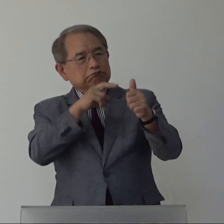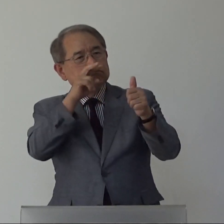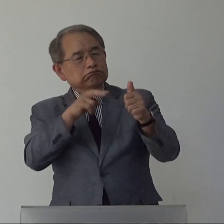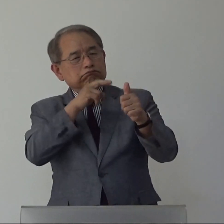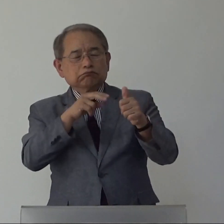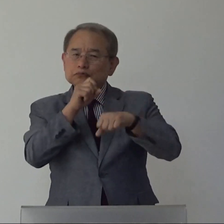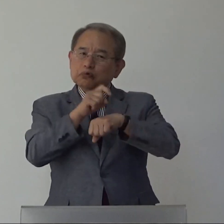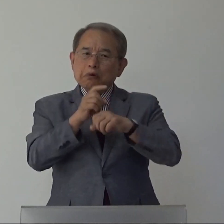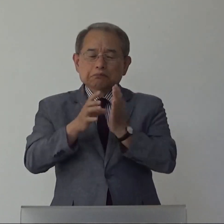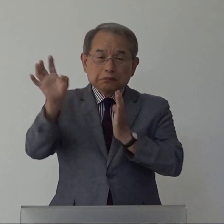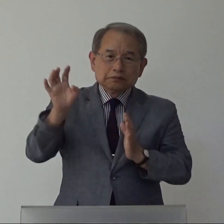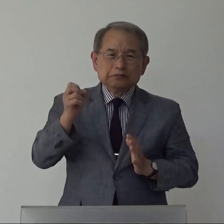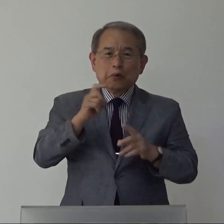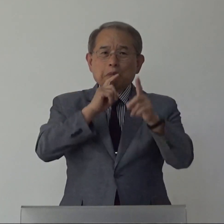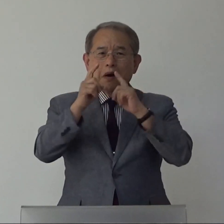부드러울까요?